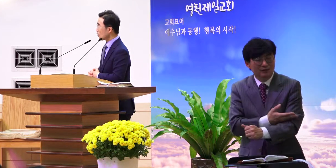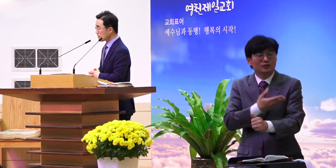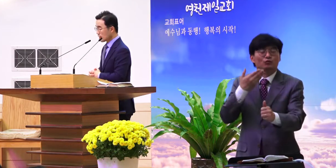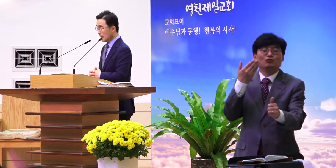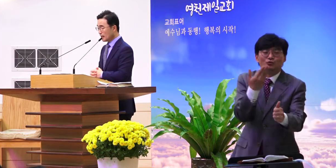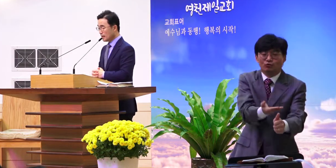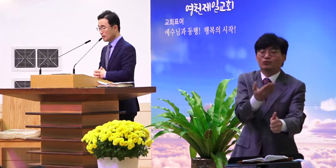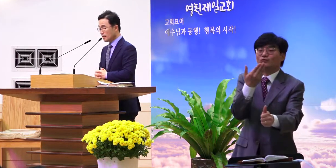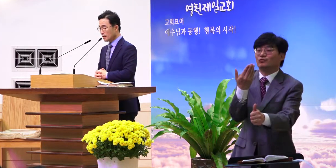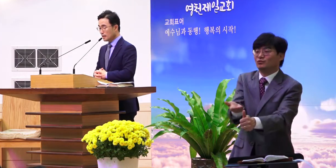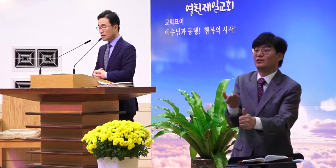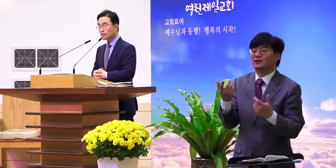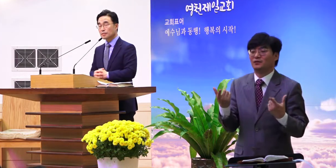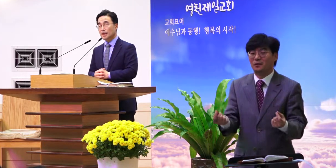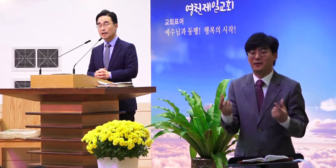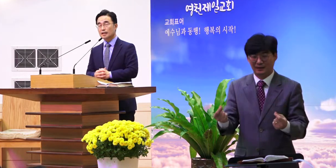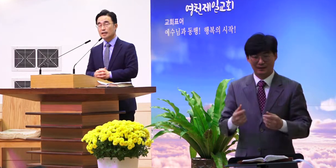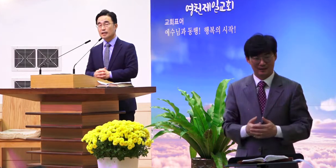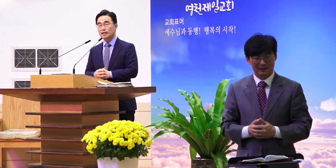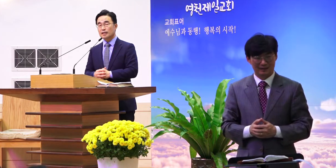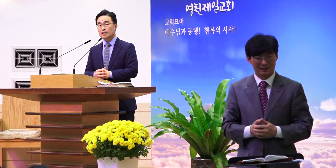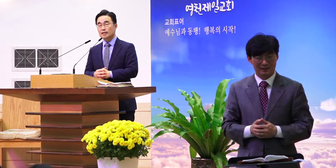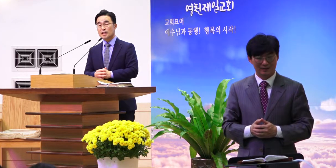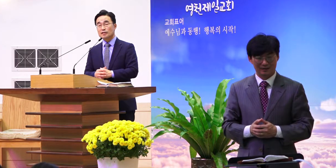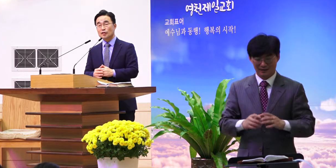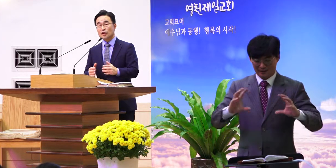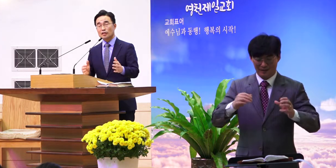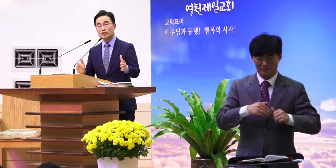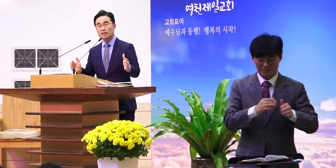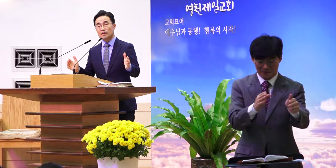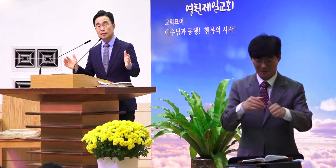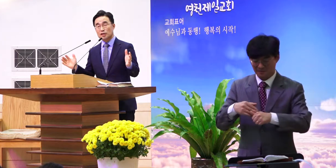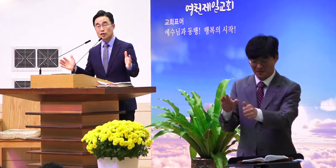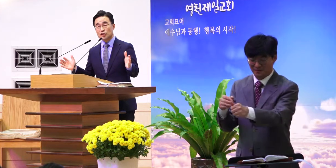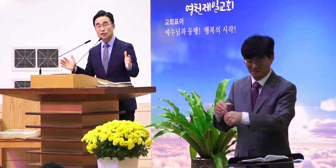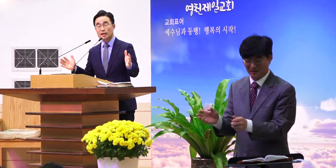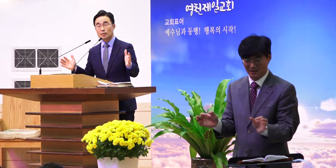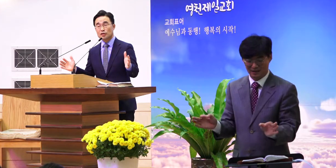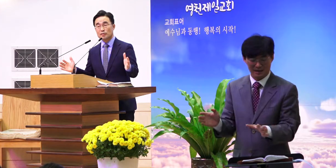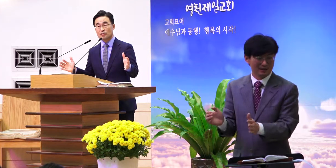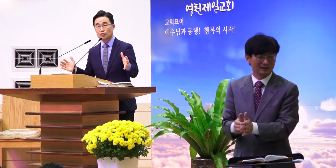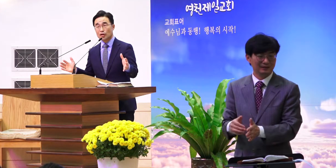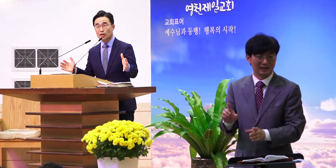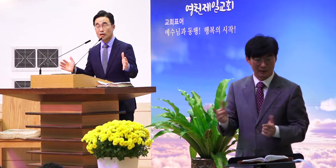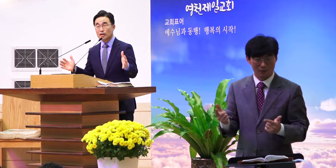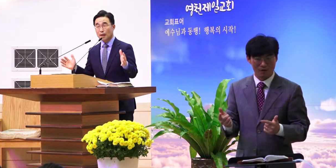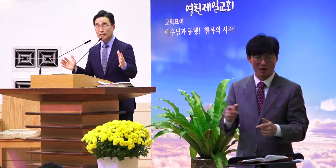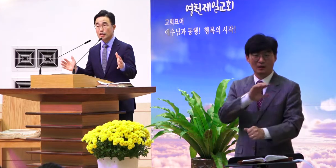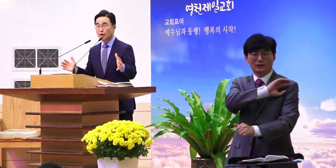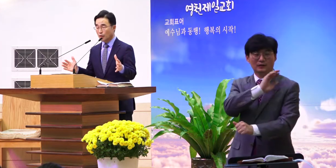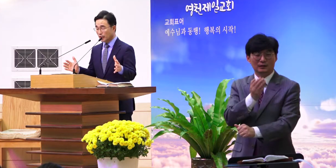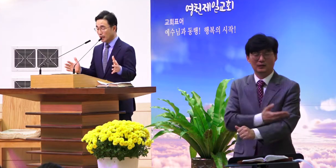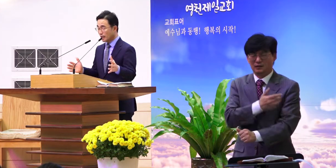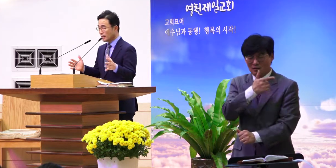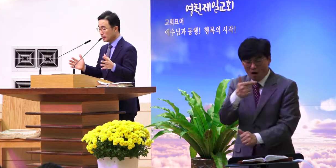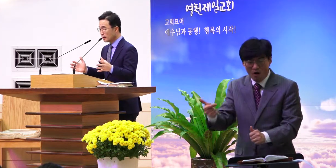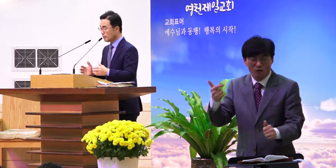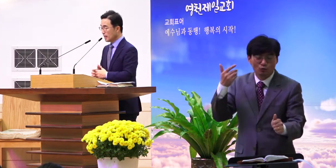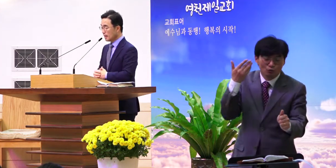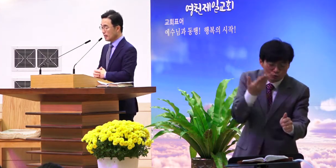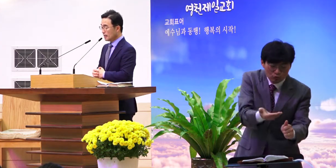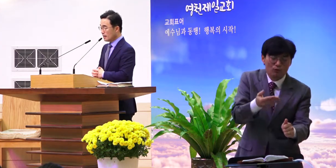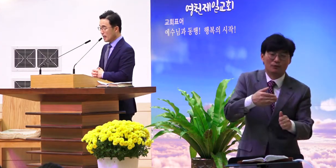말들을 굉장히 많이 하셨습니다. 신약 성경 27권 전체를 보시면 무려 80여 번이나